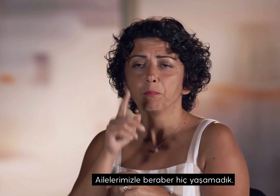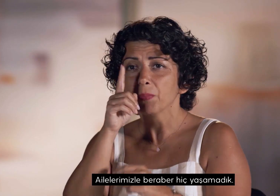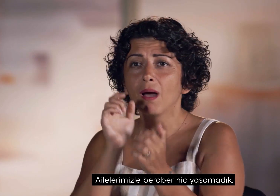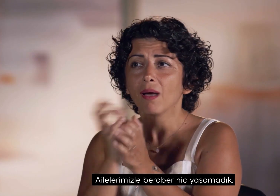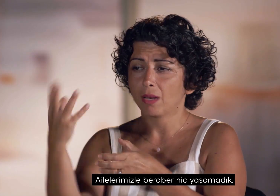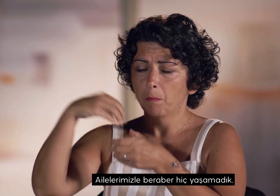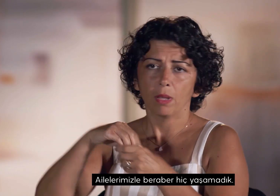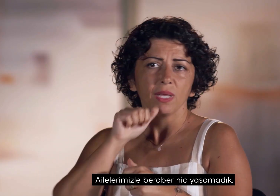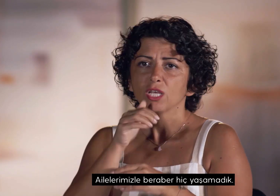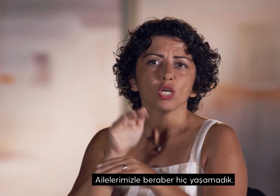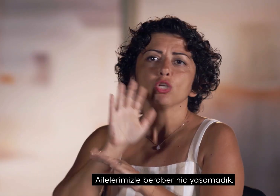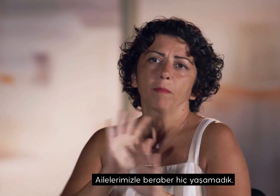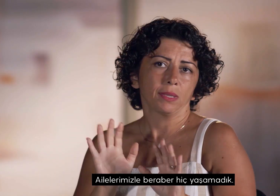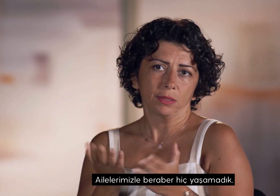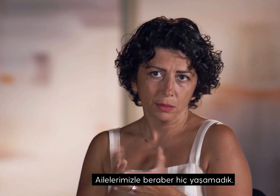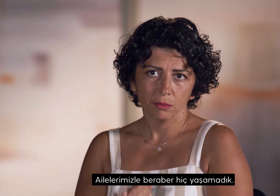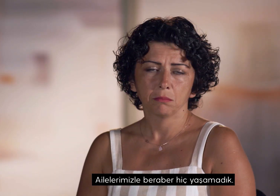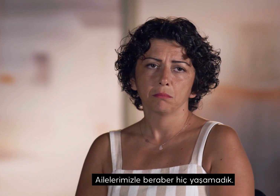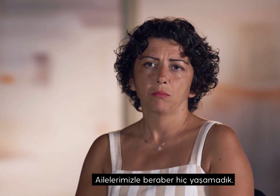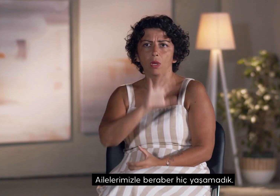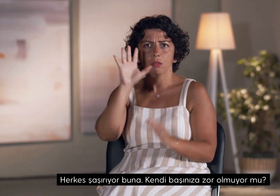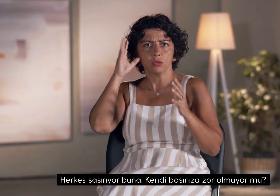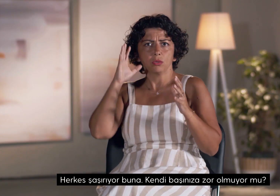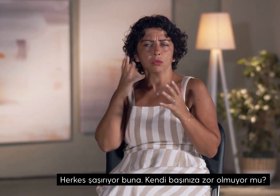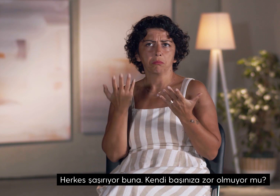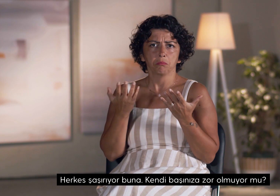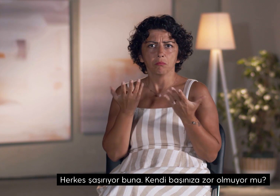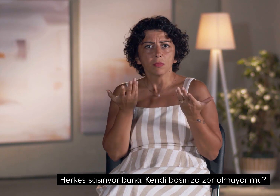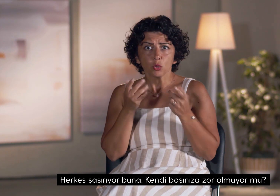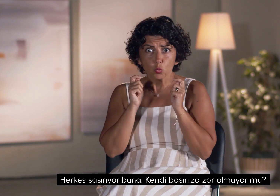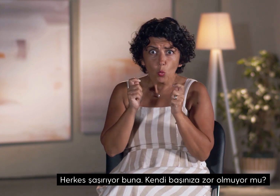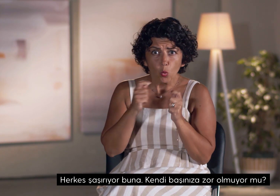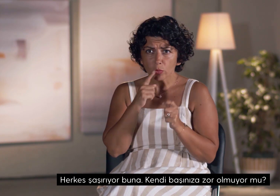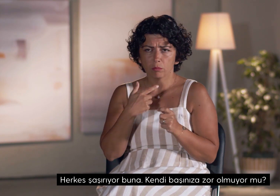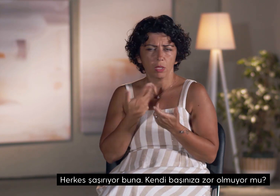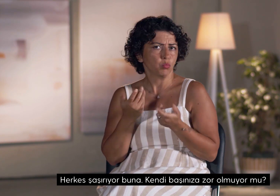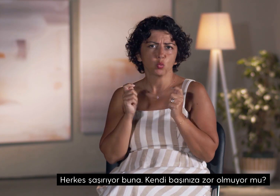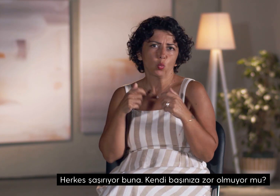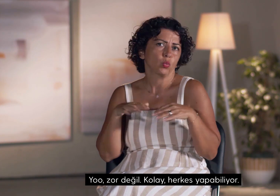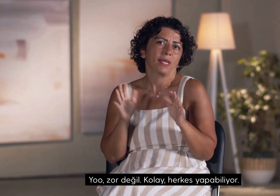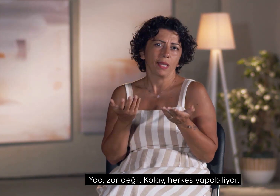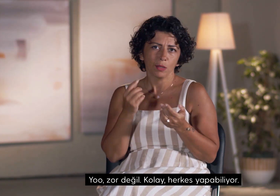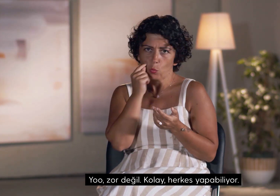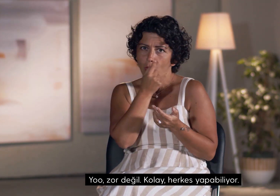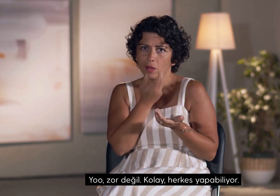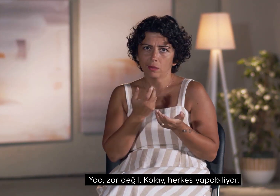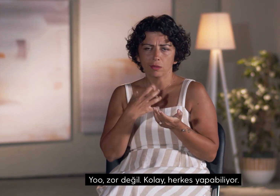Ailelerimizle beraber hiç yaşamadık. Herkes şaşırıyor buna. Kendi başınıza zor olmuyor mu? Yo, zor değil, kolay.